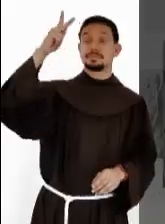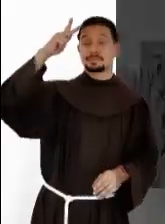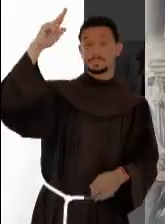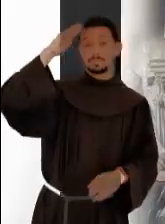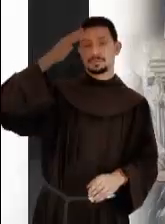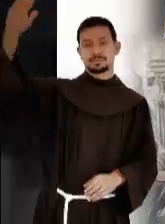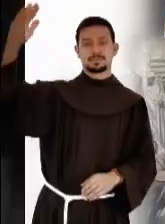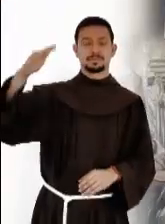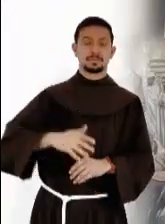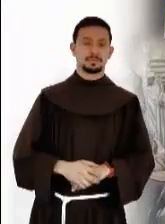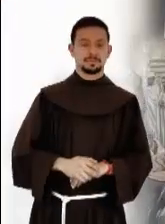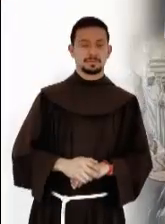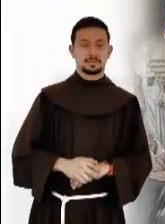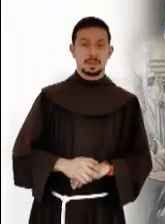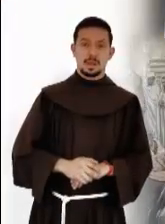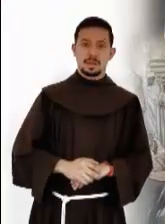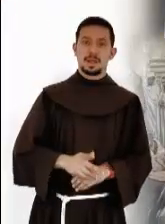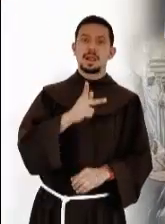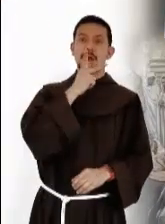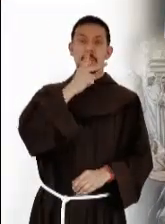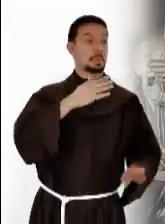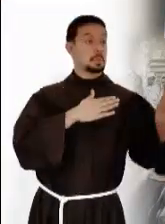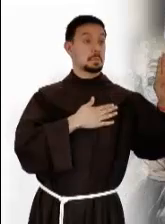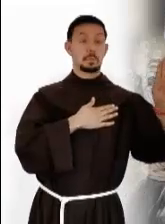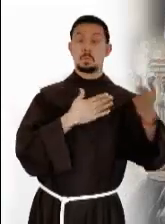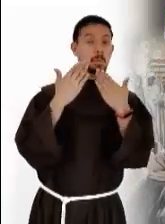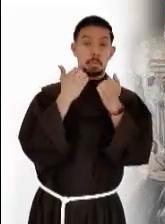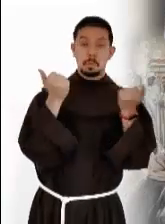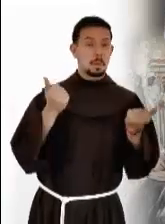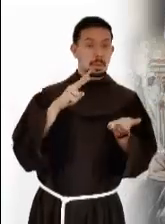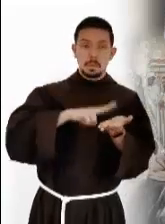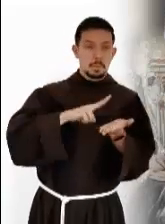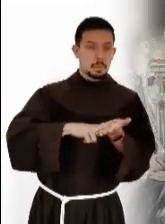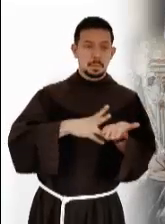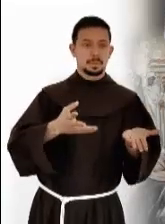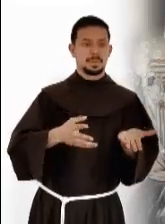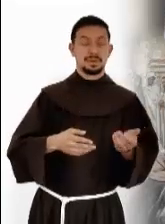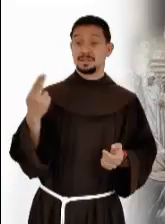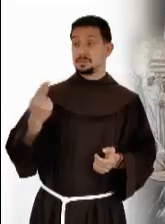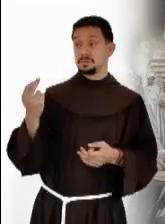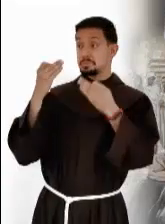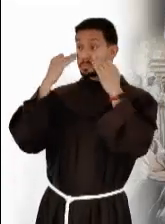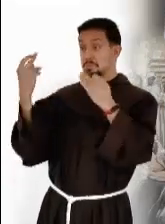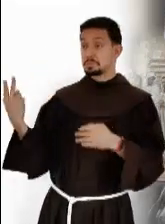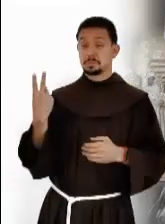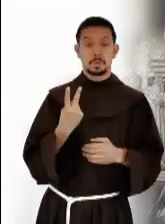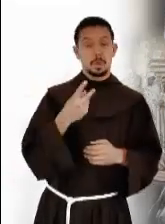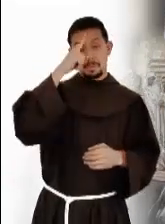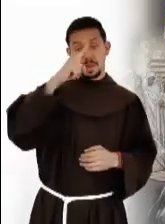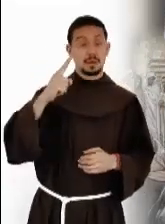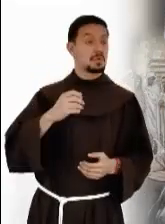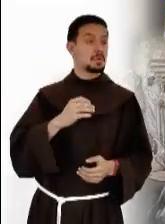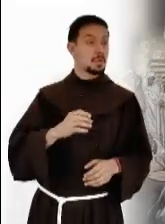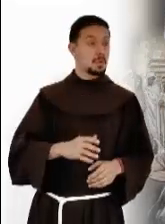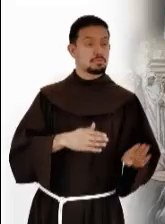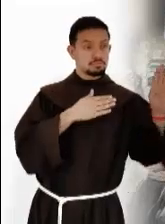vale. Se requieren papeles, testigos para demostrar identidad o un compromiso. A